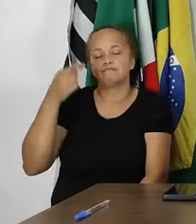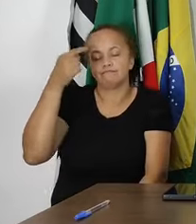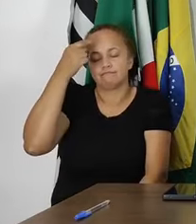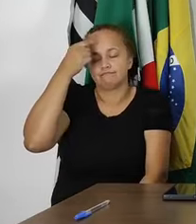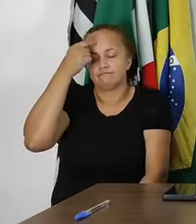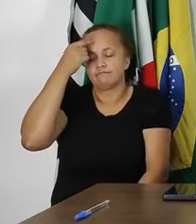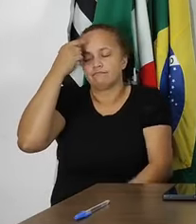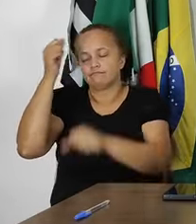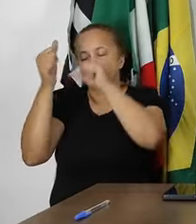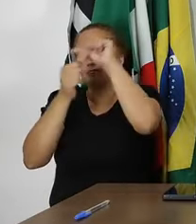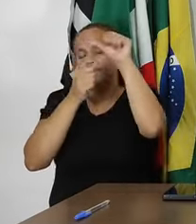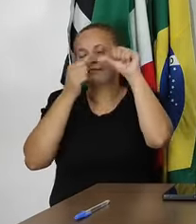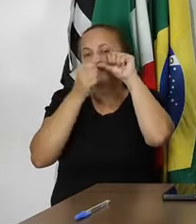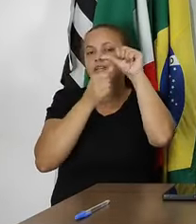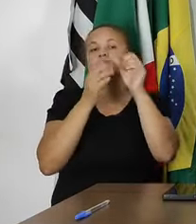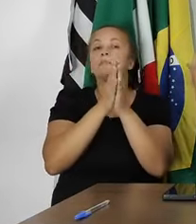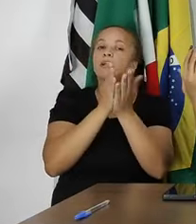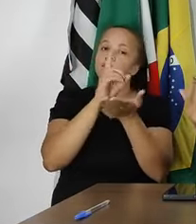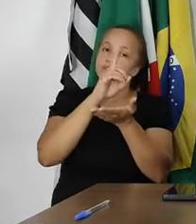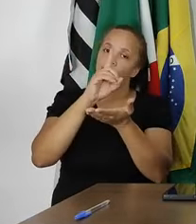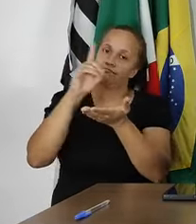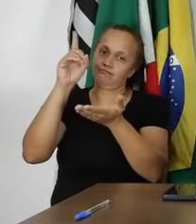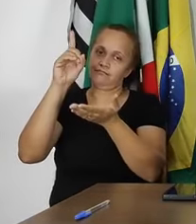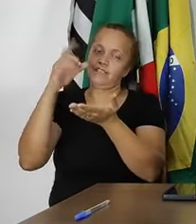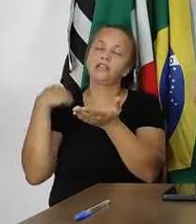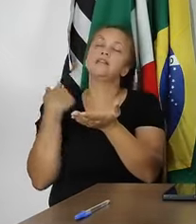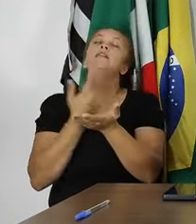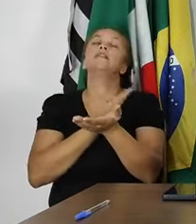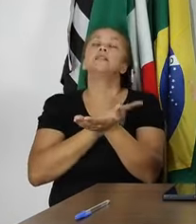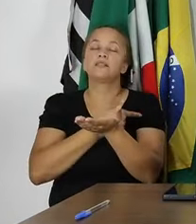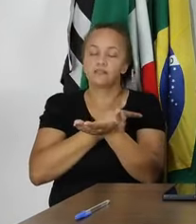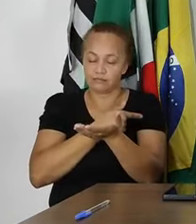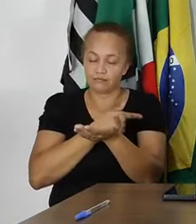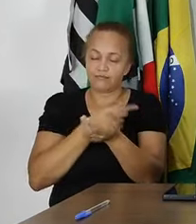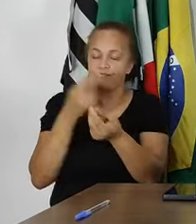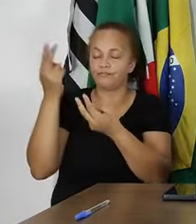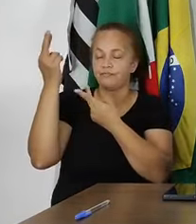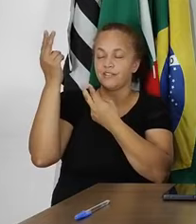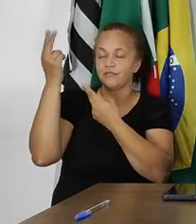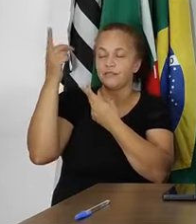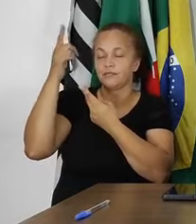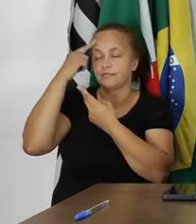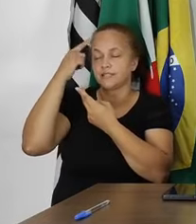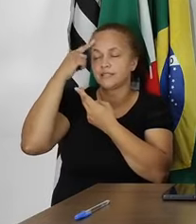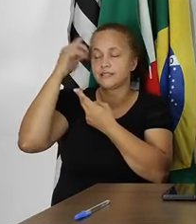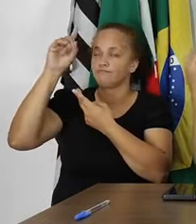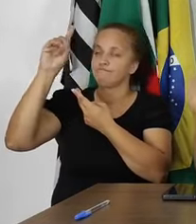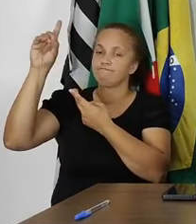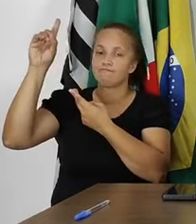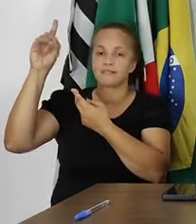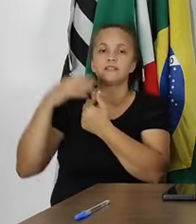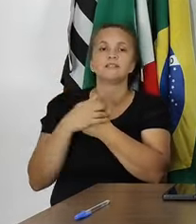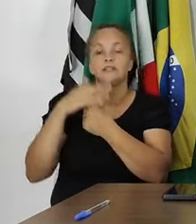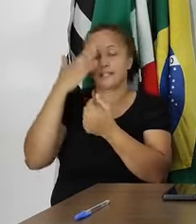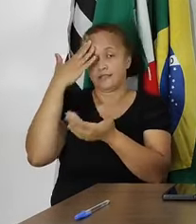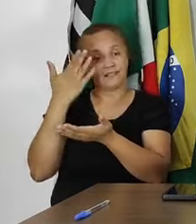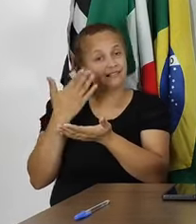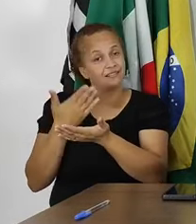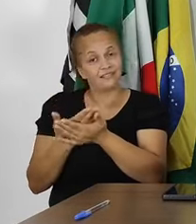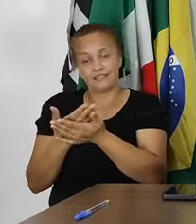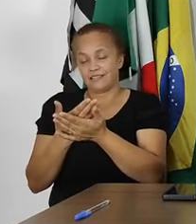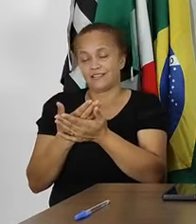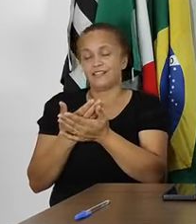renovada por meio da palavra. Que todos nós, como filhos de Deus, pensemos como Deus pensa. Creiamos como está